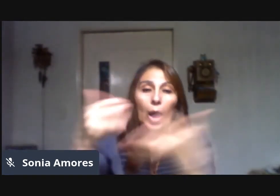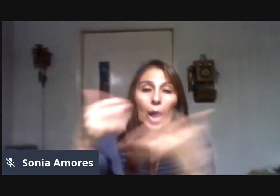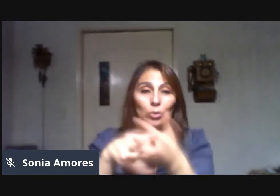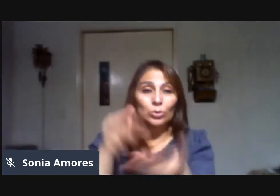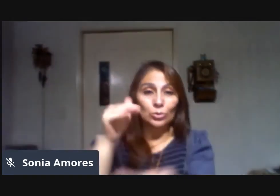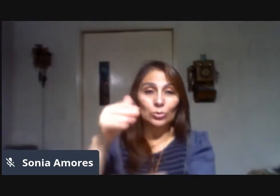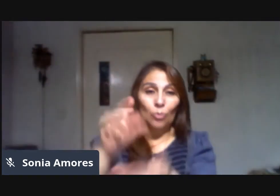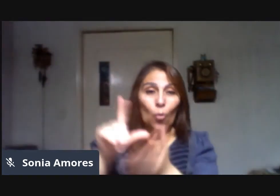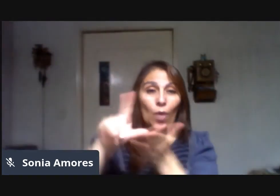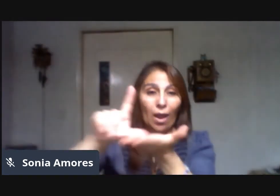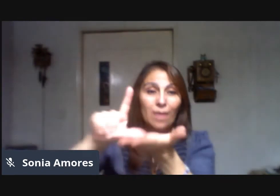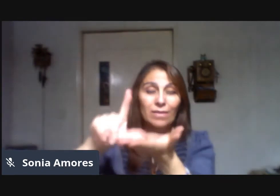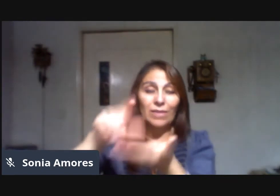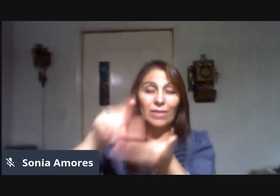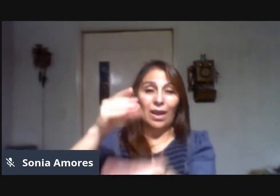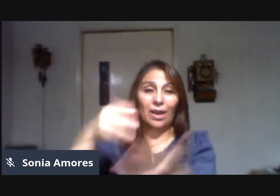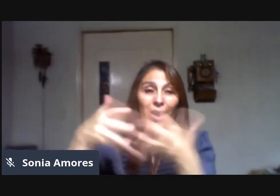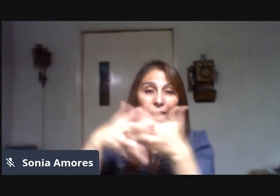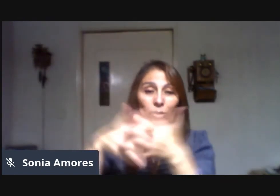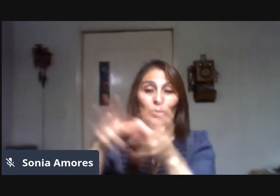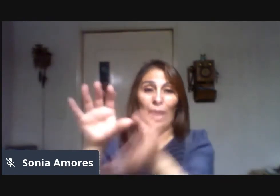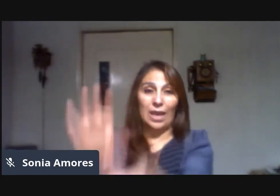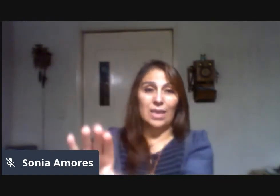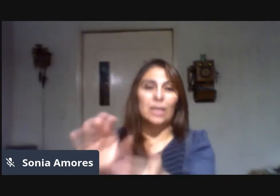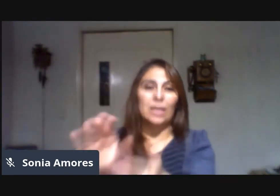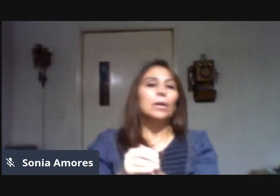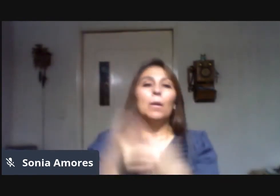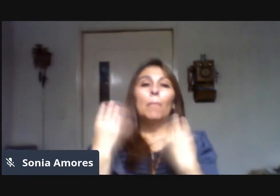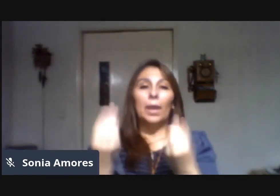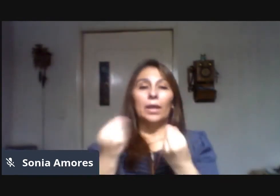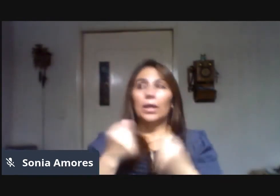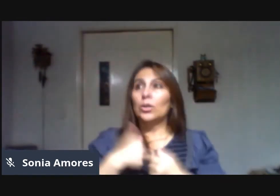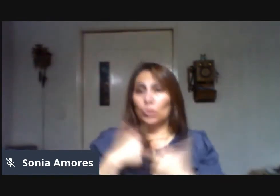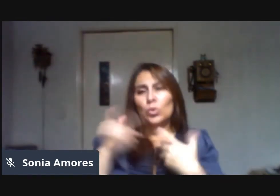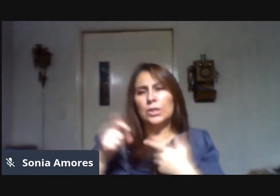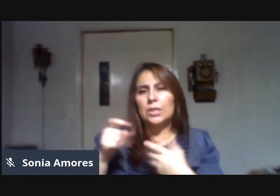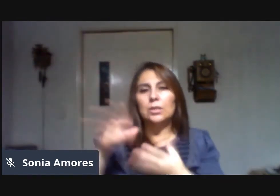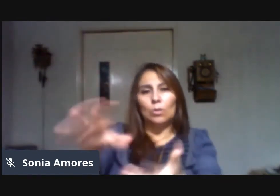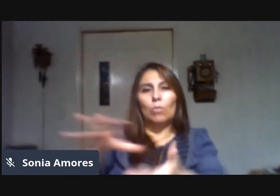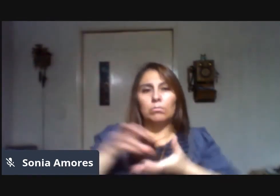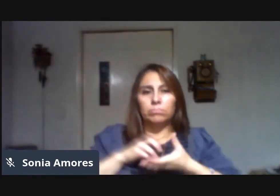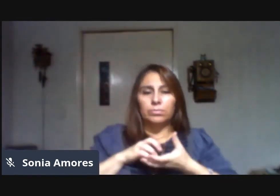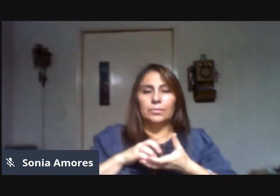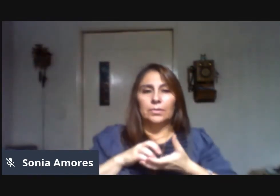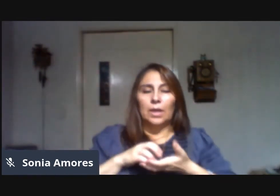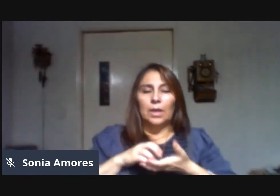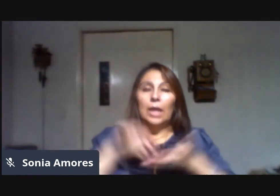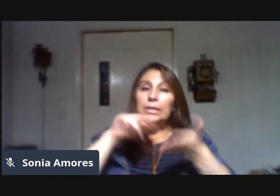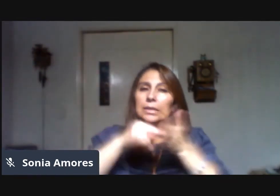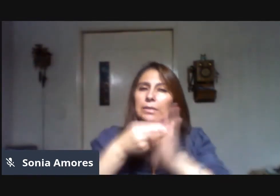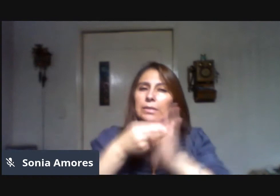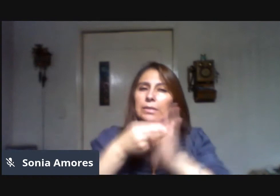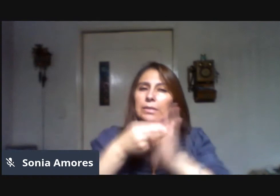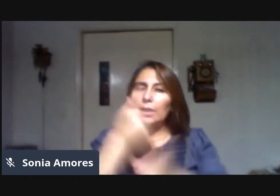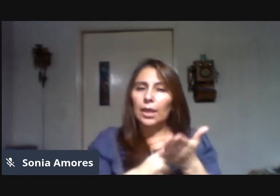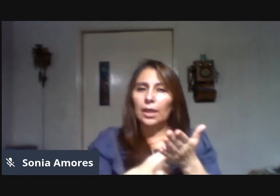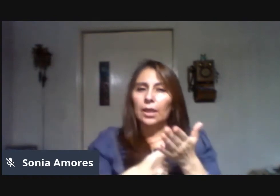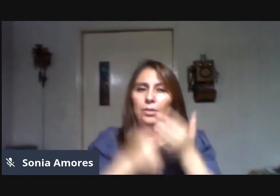recoja, pues lo que nos está cambiando y lo que nos está abriendo los ojos y el corazón